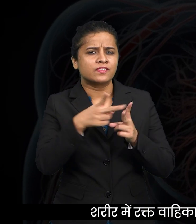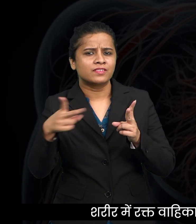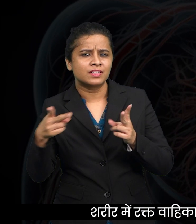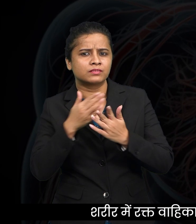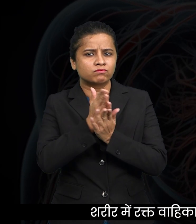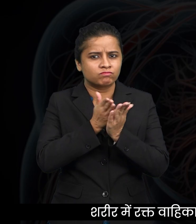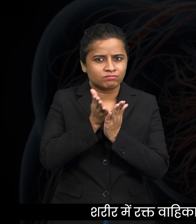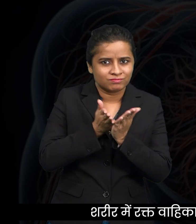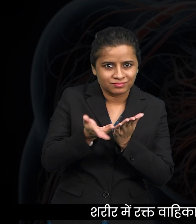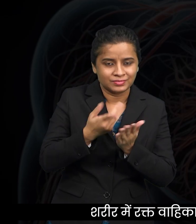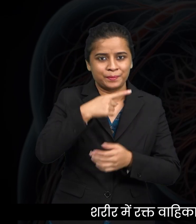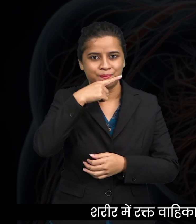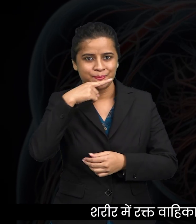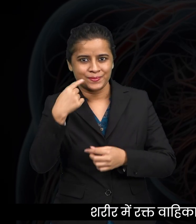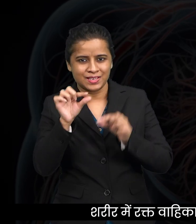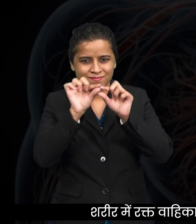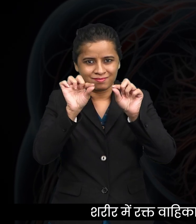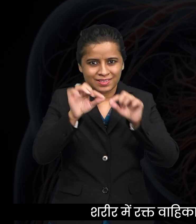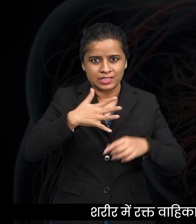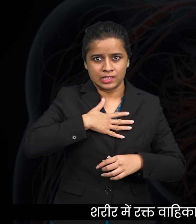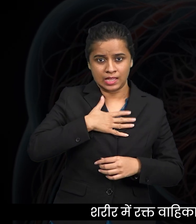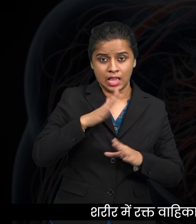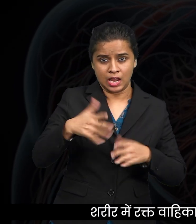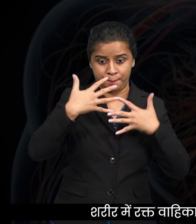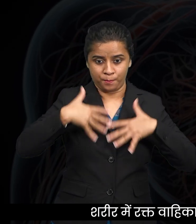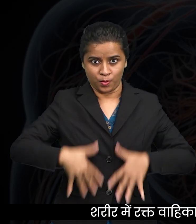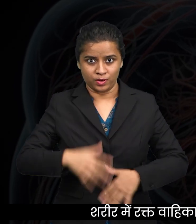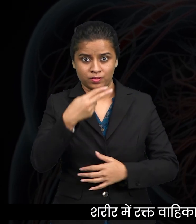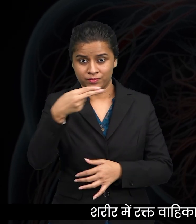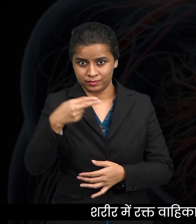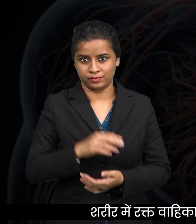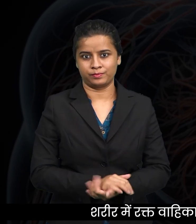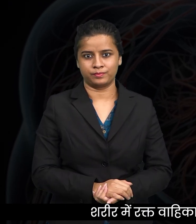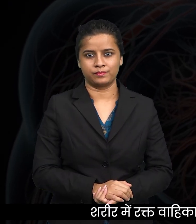शरीर में रक्त वाहिकाओं के विभिन्न प्रकार होते हैं जिन्हें